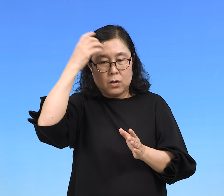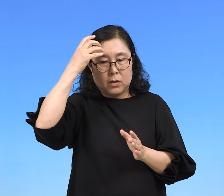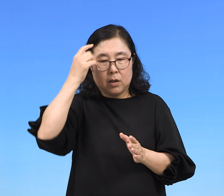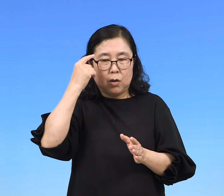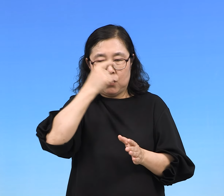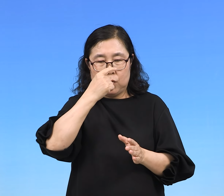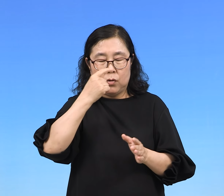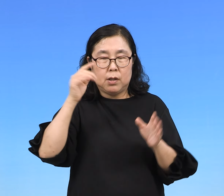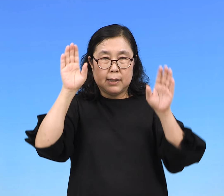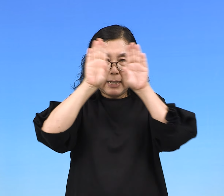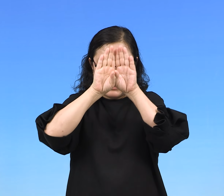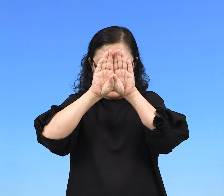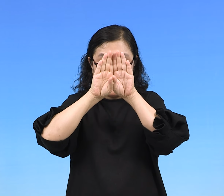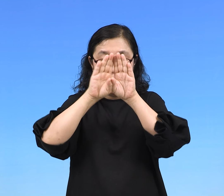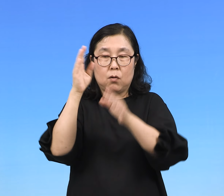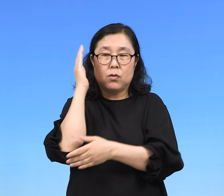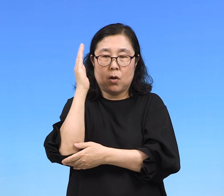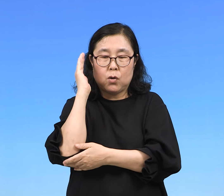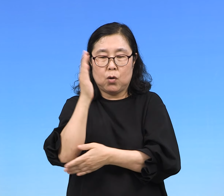악한 거예요.